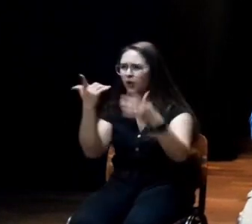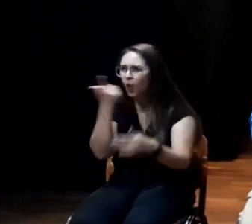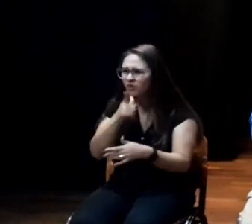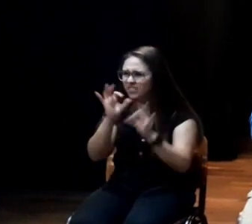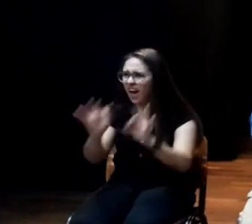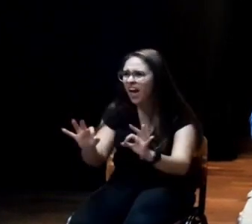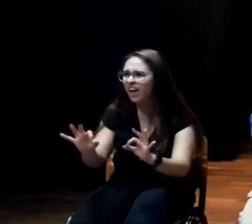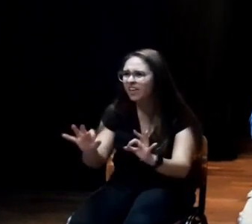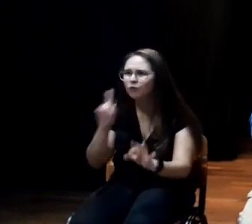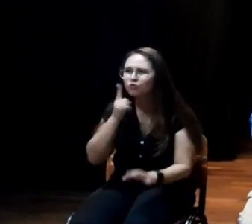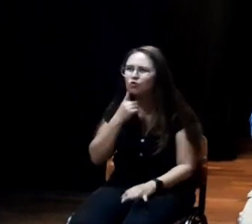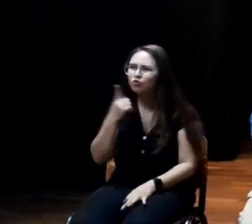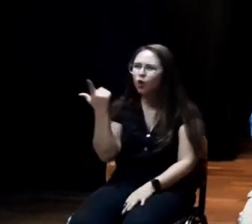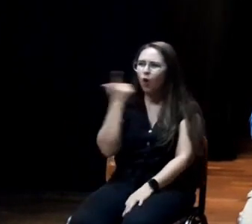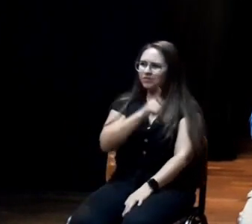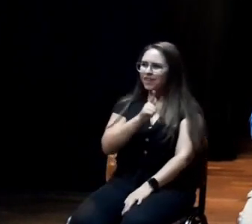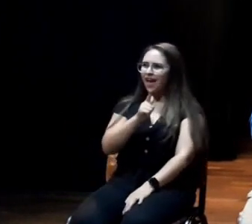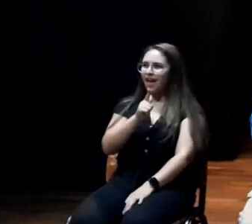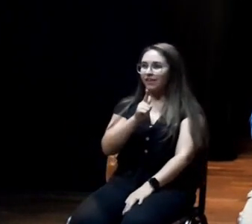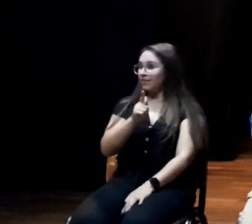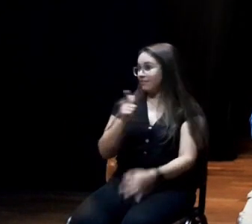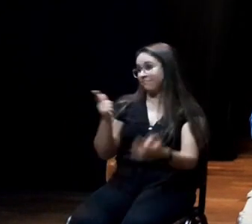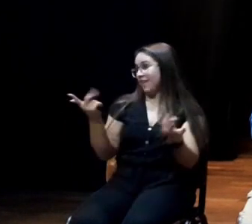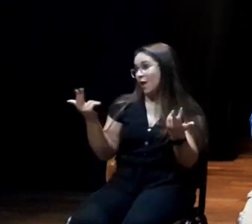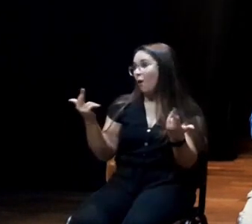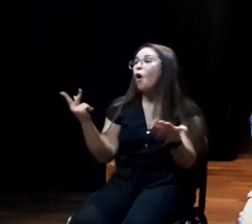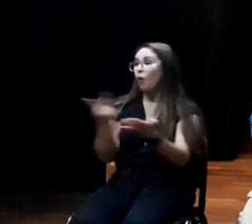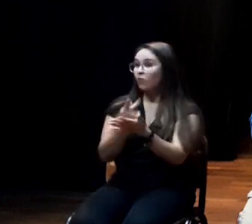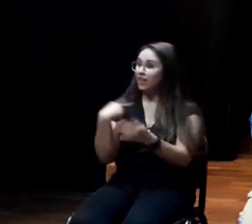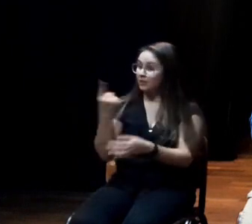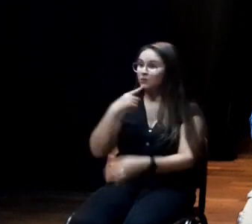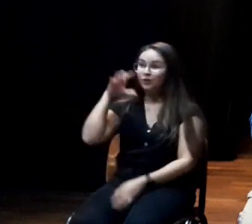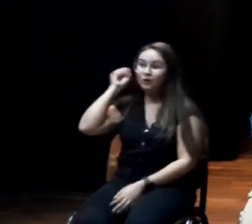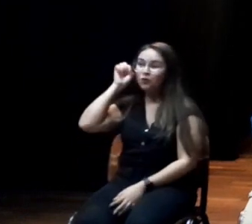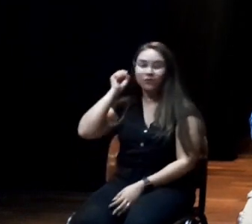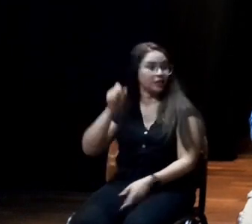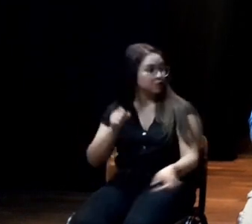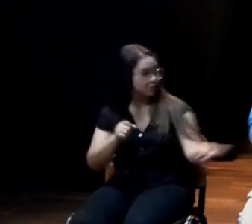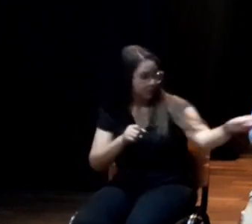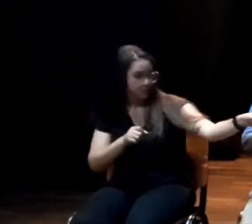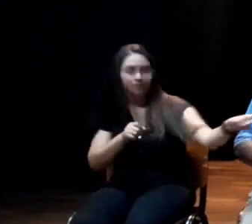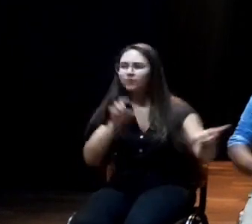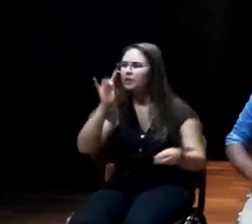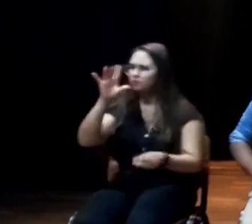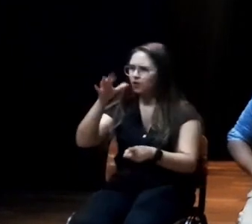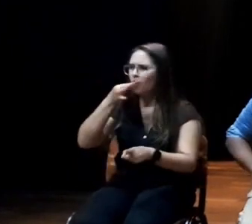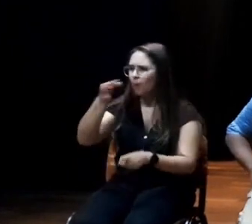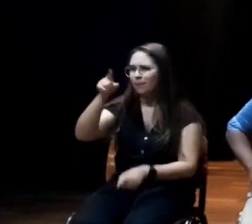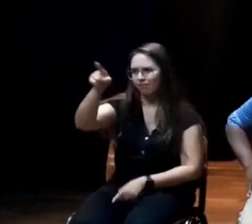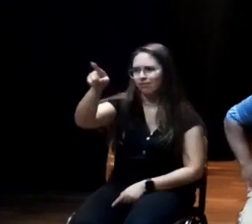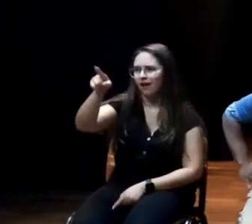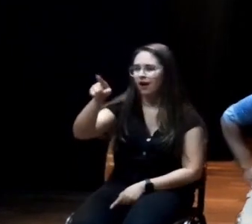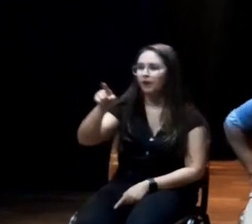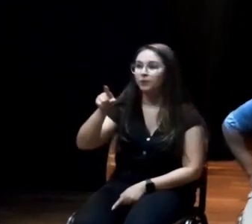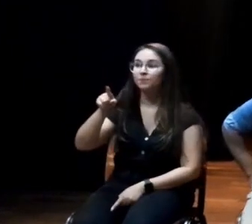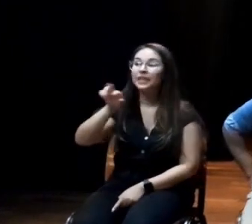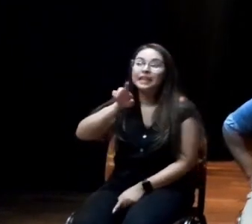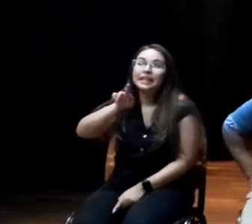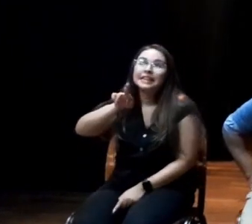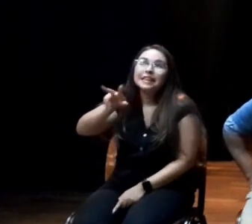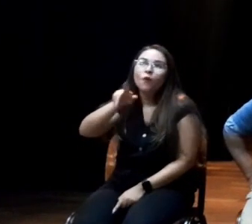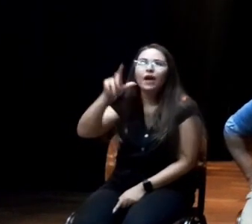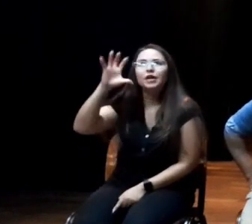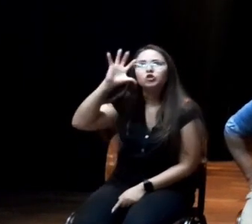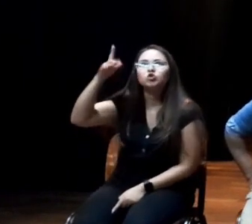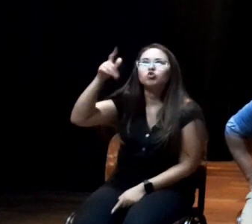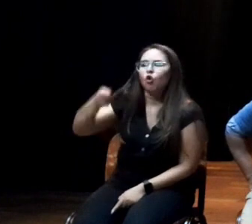simultânea? É a mesma questão que acontece com nós ouvintes, né? Só fazendo um comentário sobre isso, não é uma solução que eu trago, é